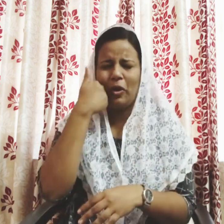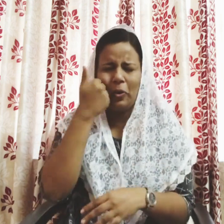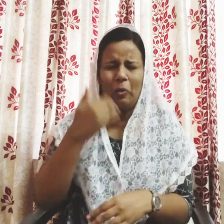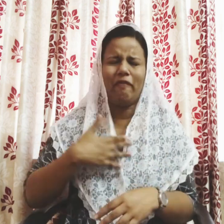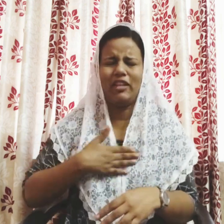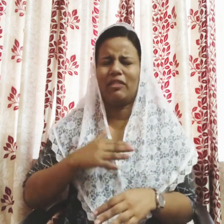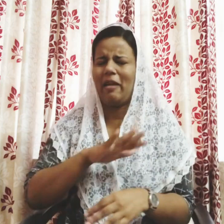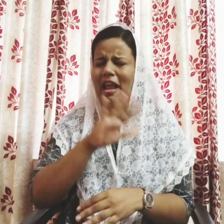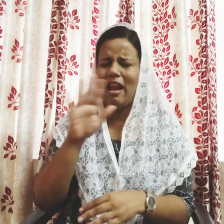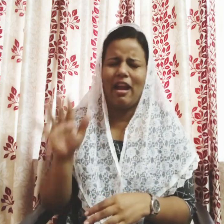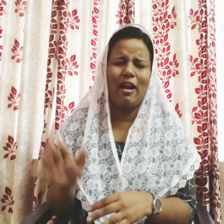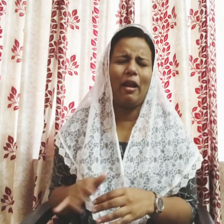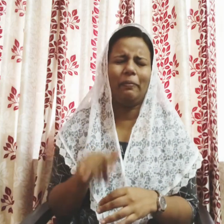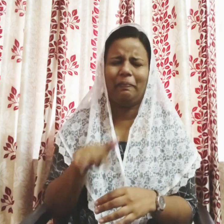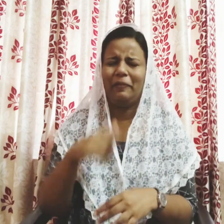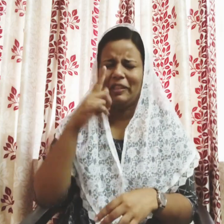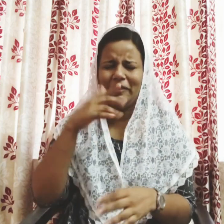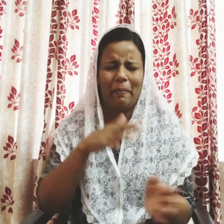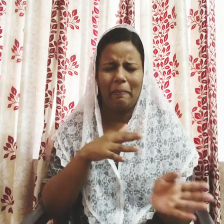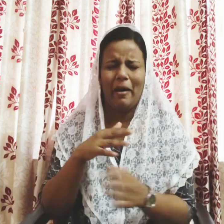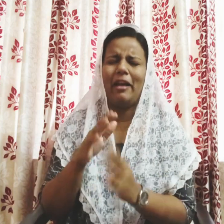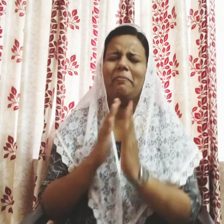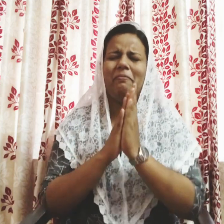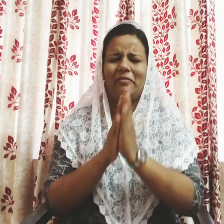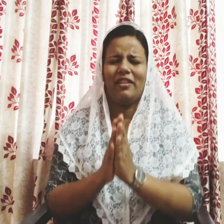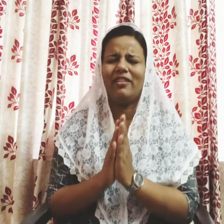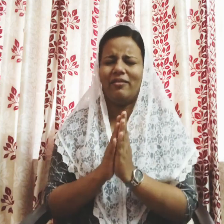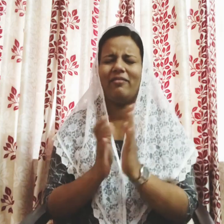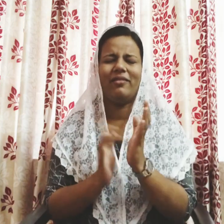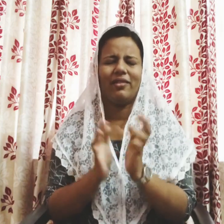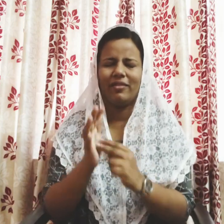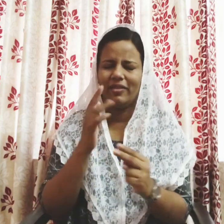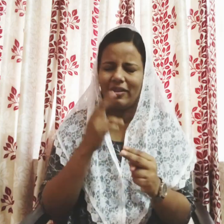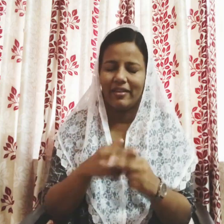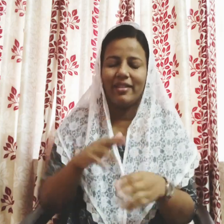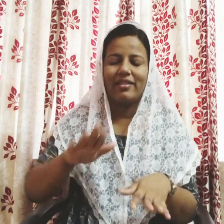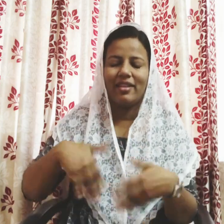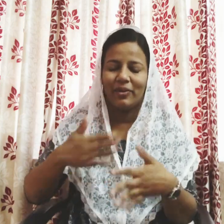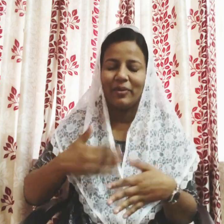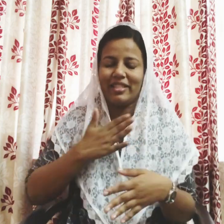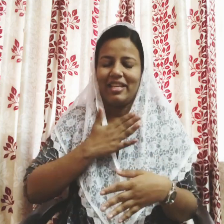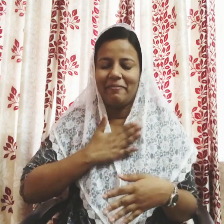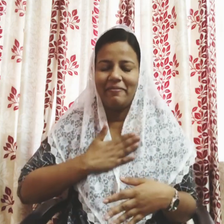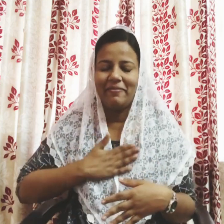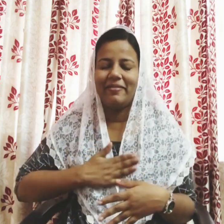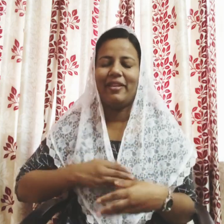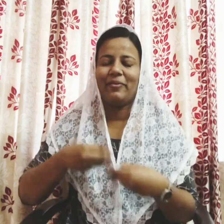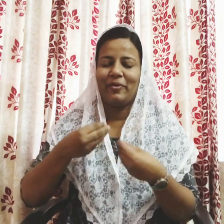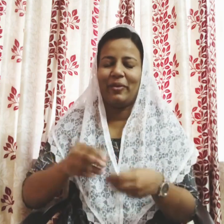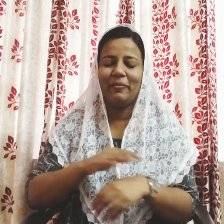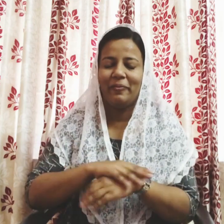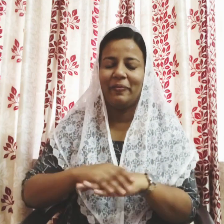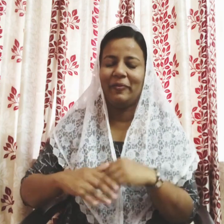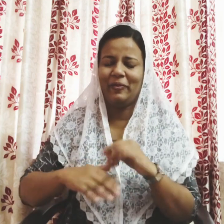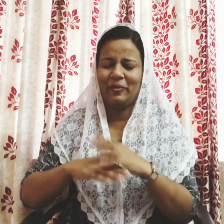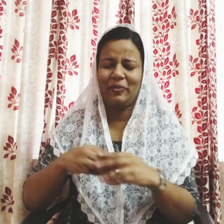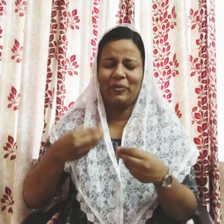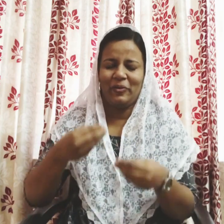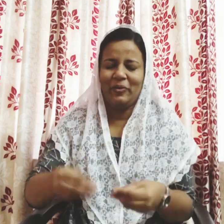രോഗദുഃഖങ്ങൾ യേശു ക്രിസ്തുവിൻ്റെ നാമത്തിൽ ഇവരുടെ ജീവിതത്തിൽ നിന്ന് മാറിപ്പോകട്ടെ. യേശുവിൻ്റെ നാമത്തിൽ സന്തോഷം കൊണ്ട് കൊണ്ടും സമാധാനം കൊണ്ടും സ്വസ്ഥത കൊണ്ടും നിൻ്റെ